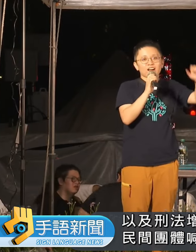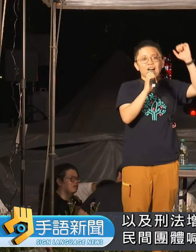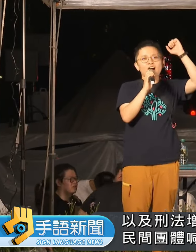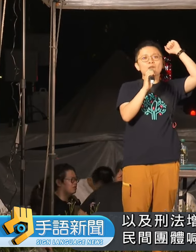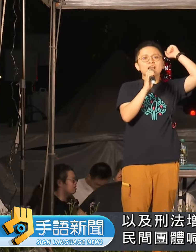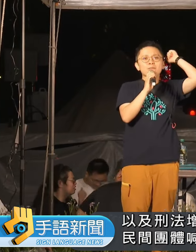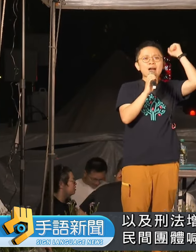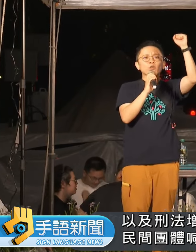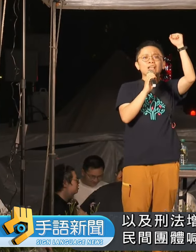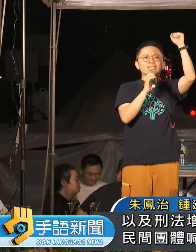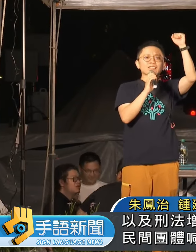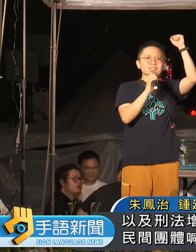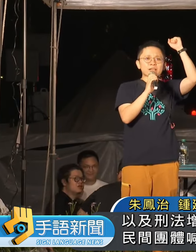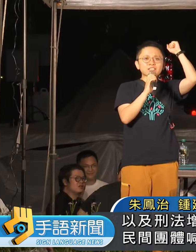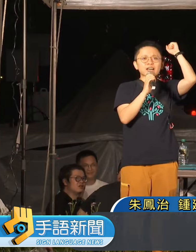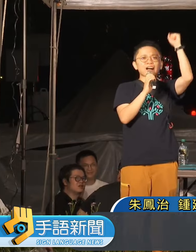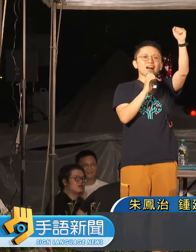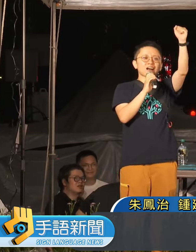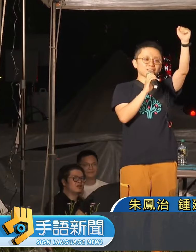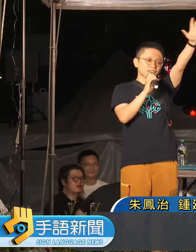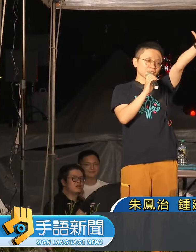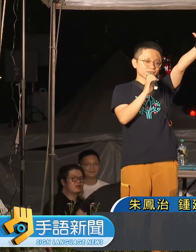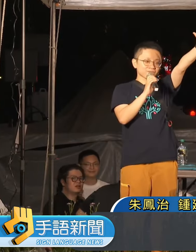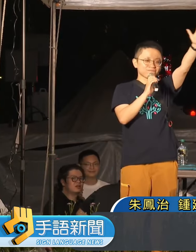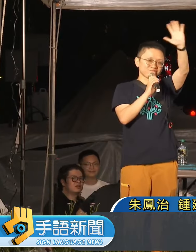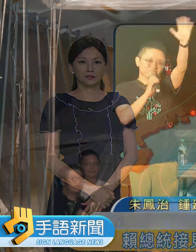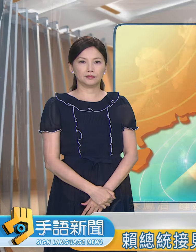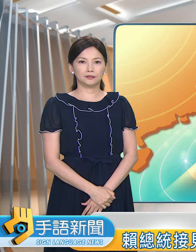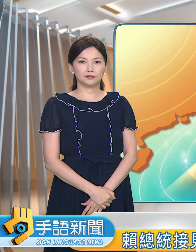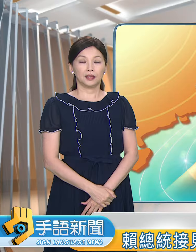集。记者朱凤芝、郑建刚综合报道。